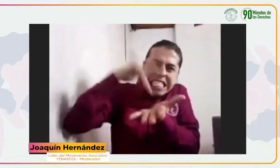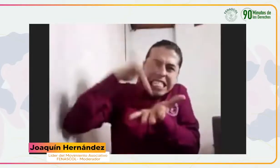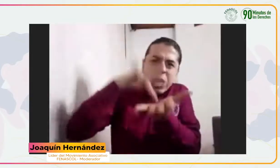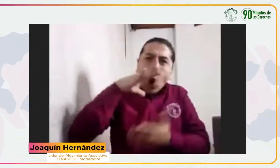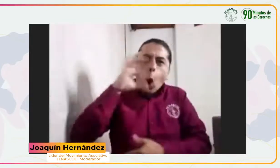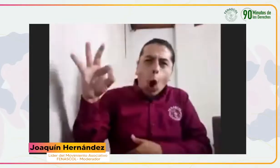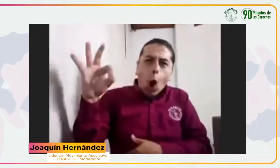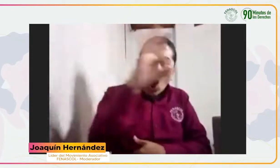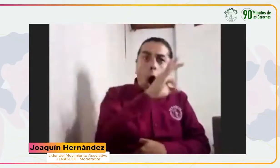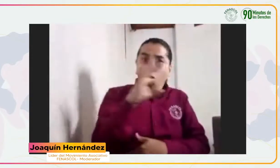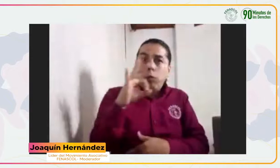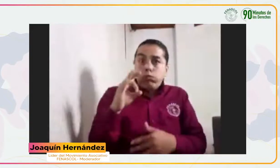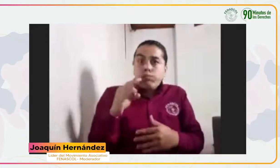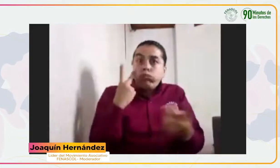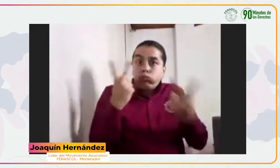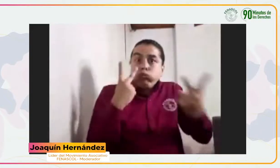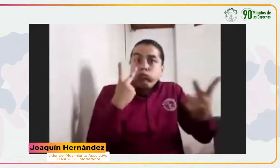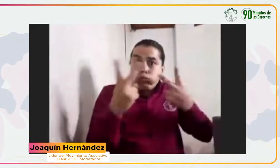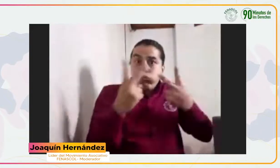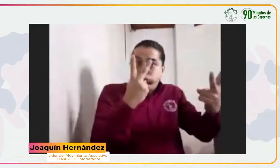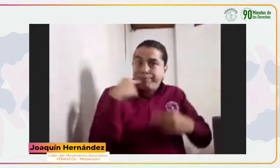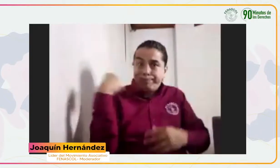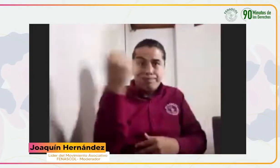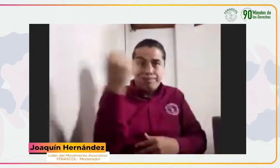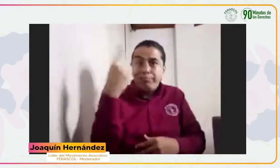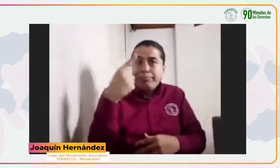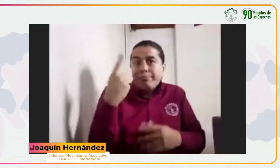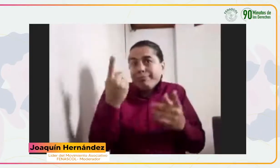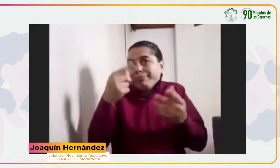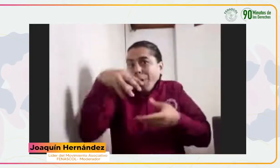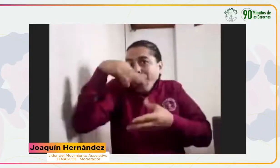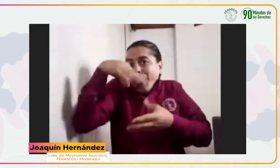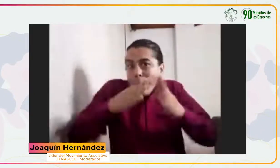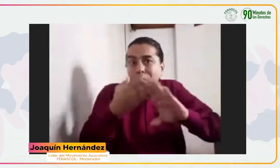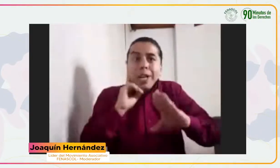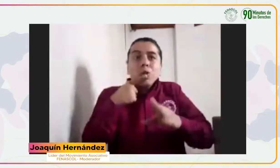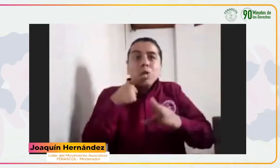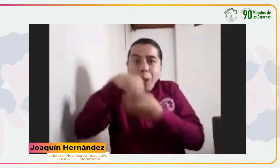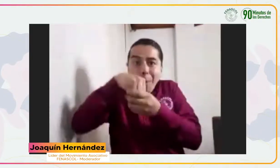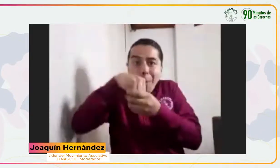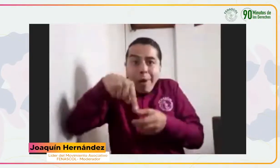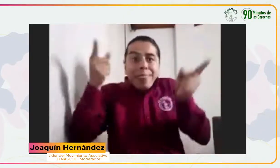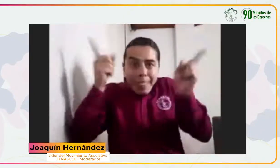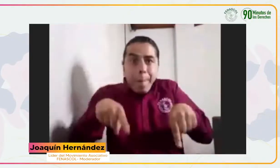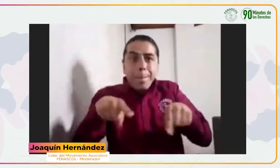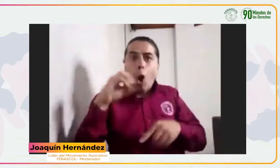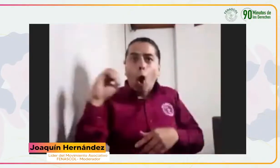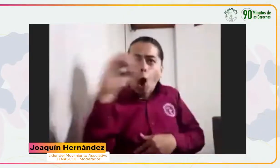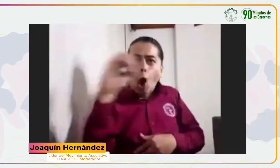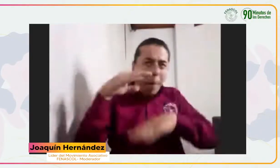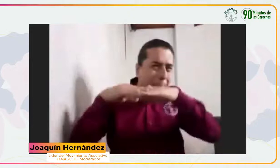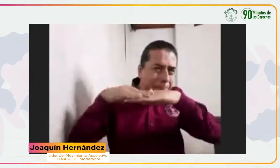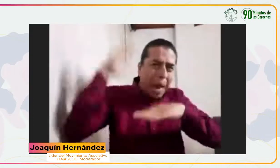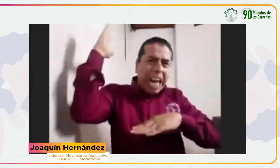la necesidad de ver la realidad clara de la participación alta de hombres, e incluso